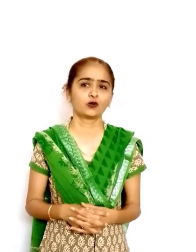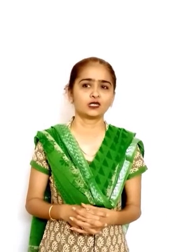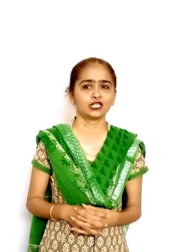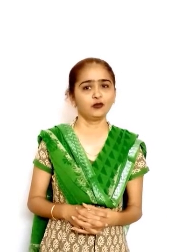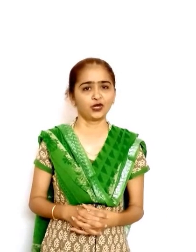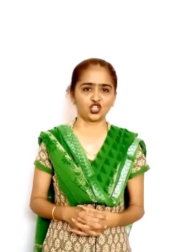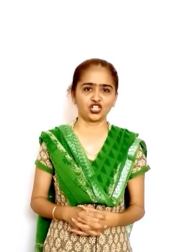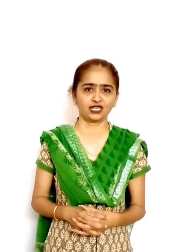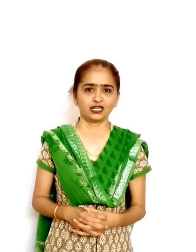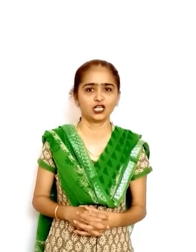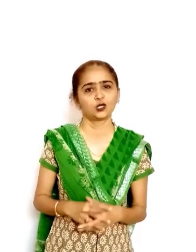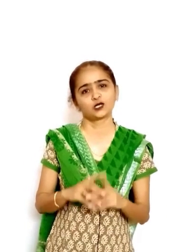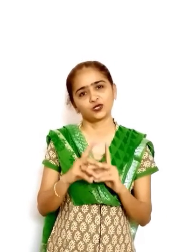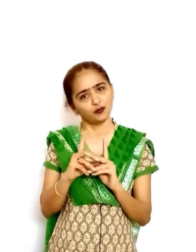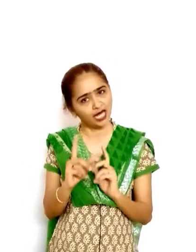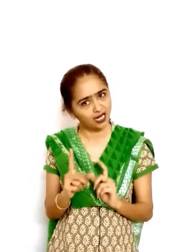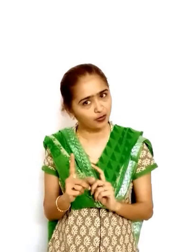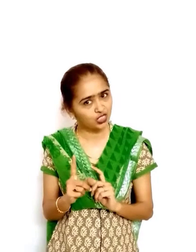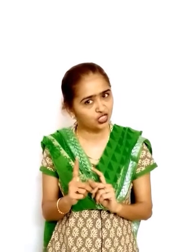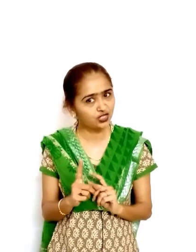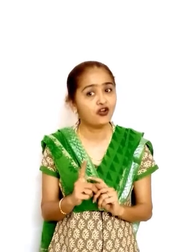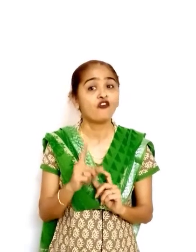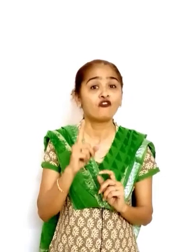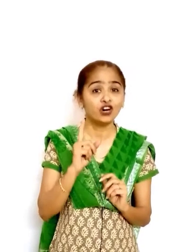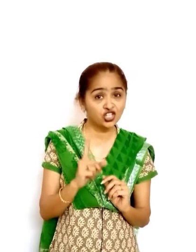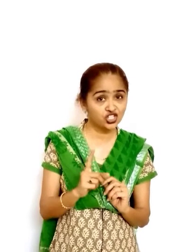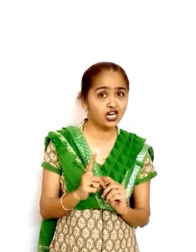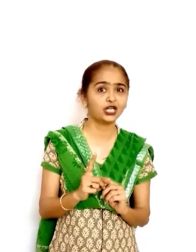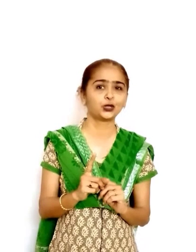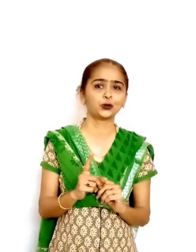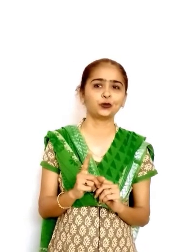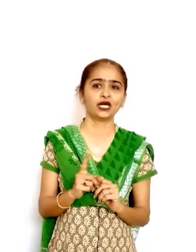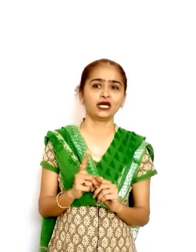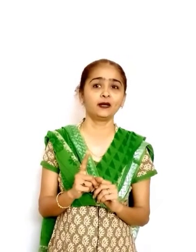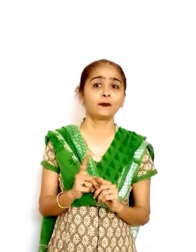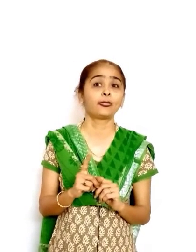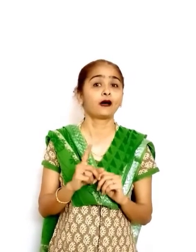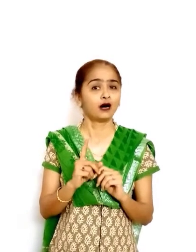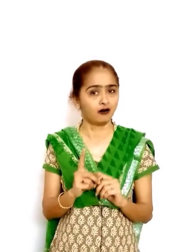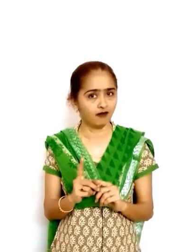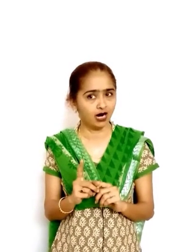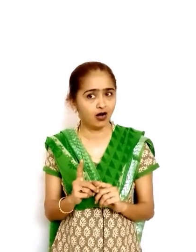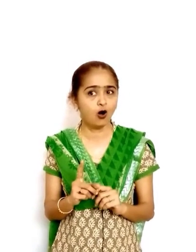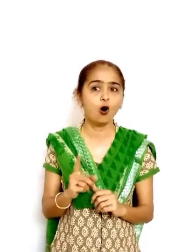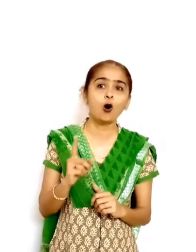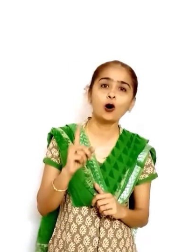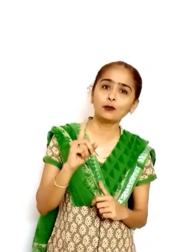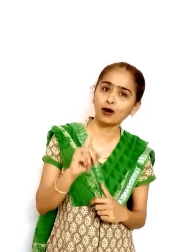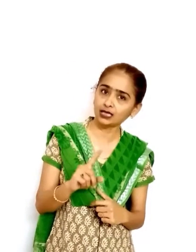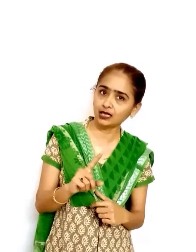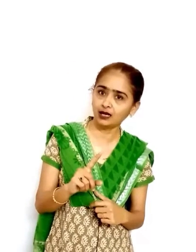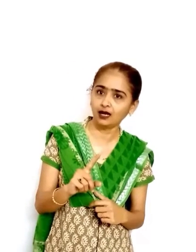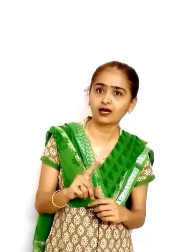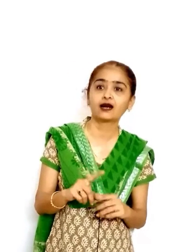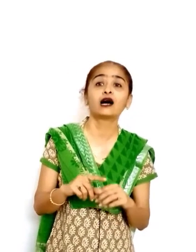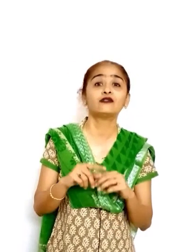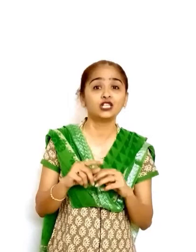कौन से प्रश्न हैं। तो सबसे पहला प्रश्न, वर्षा ऋतु में हवा और बादल का